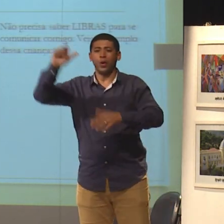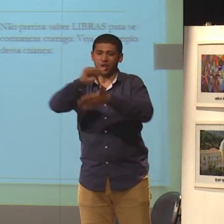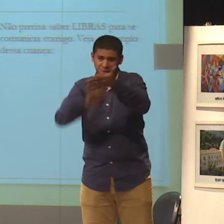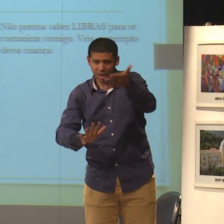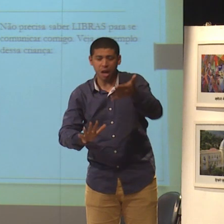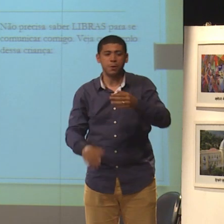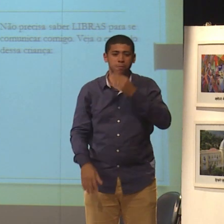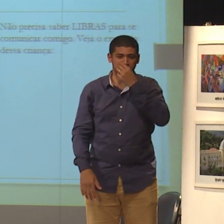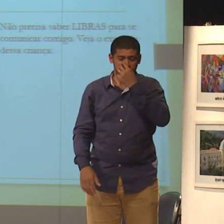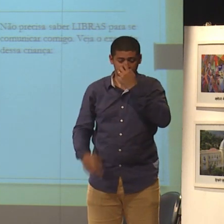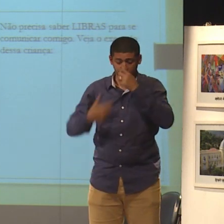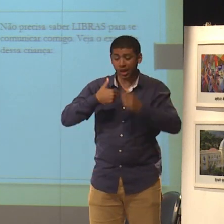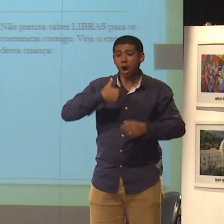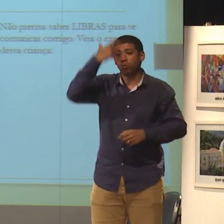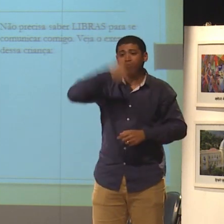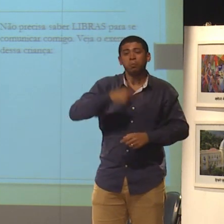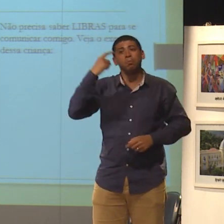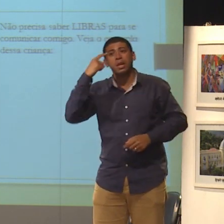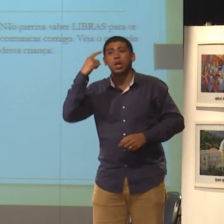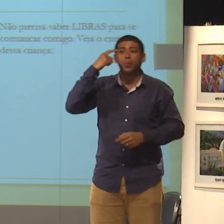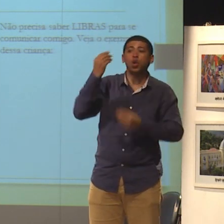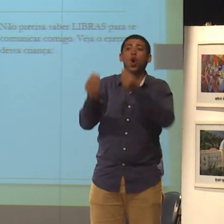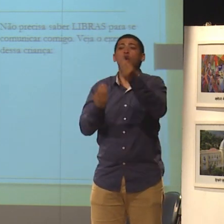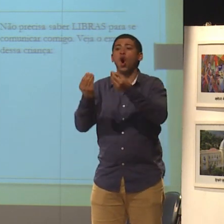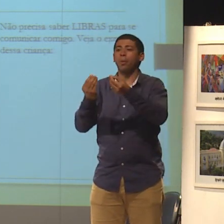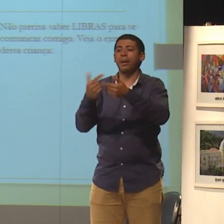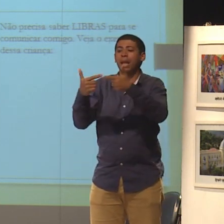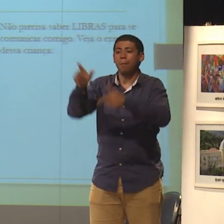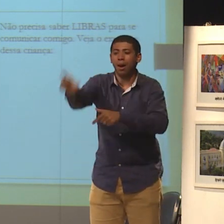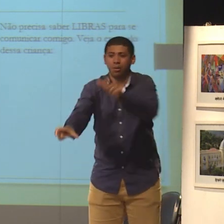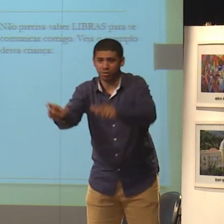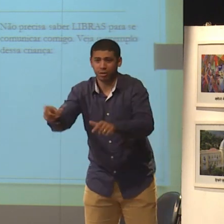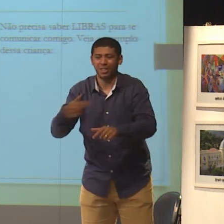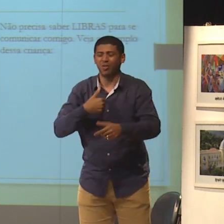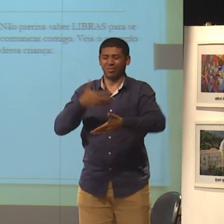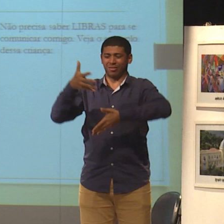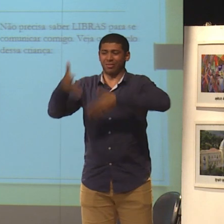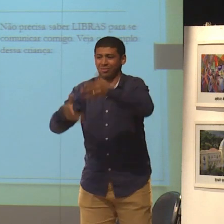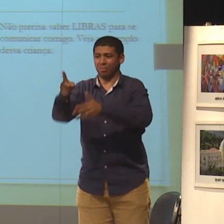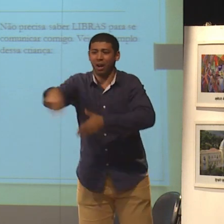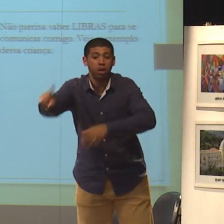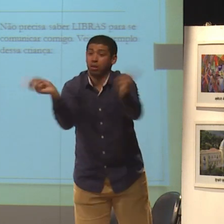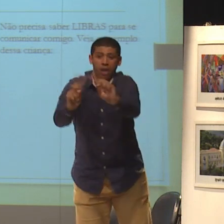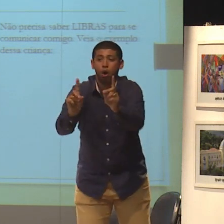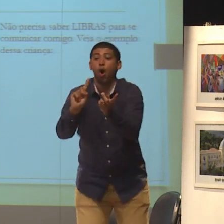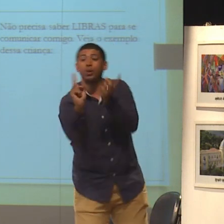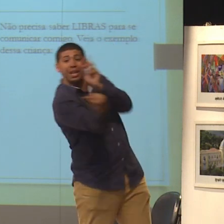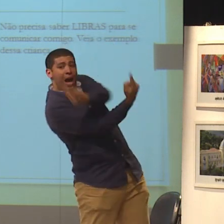Então, outra atividade, né? Eu estava pensando assim, como assim trabalhar, né? Eu assim falando em língua de sinais,